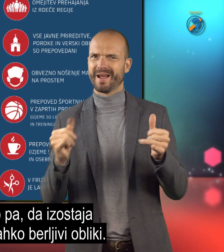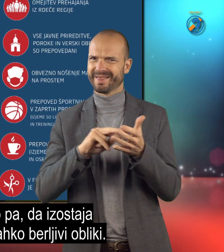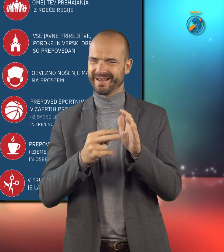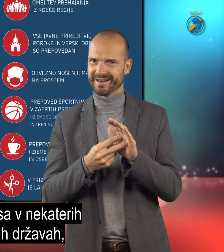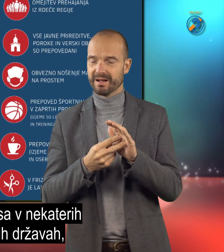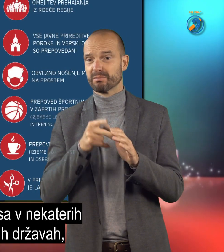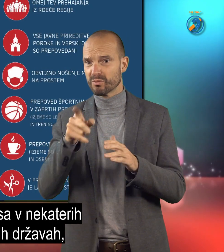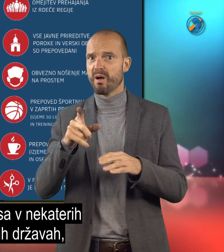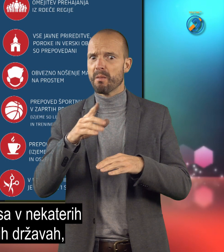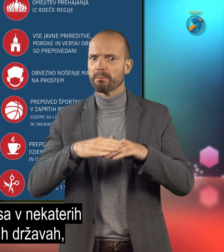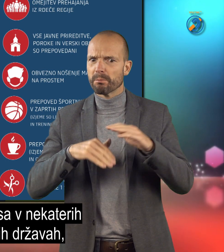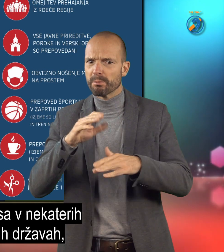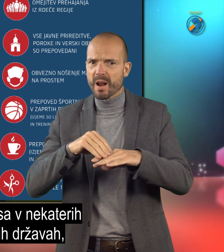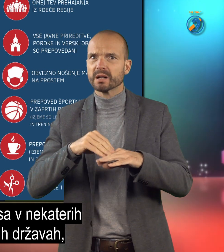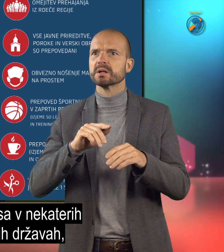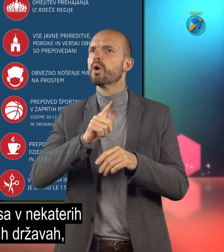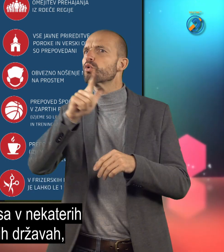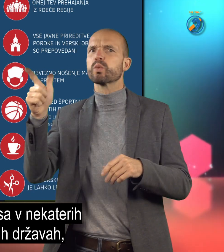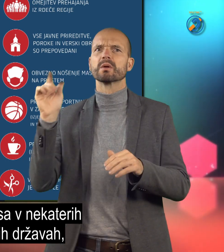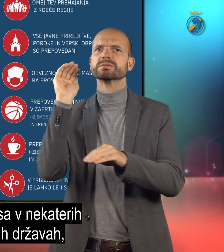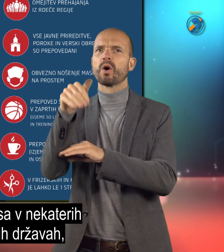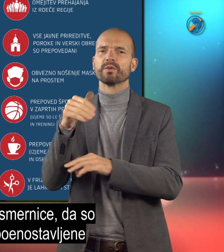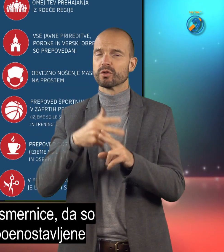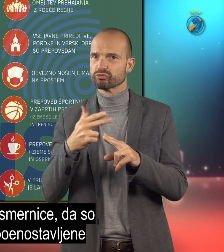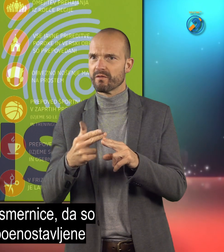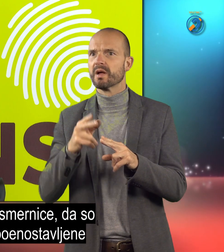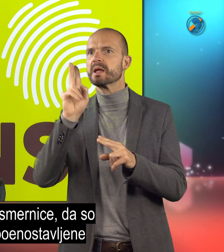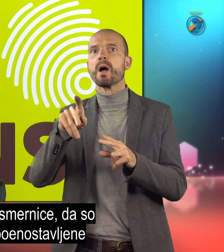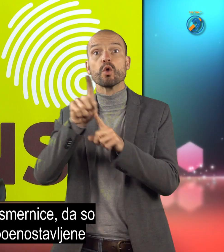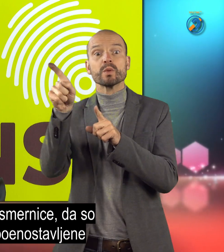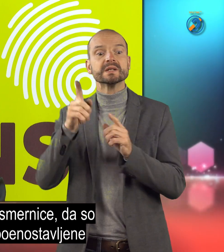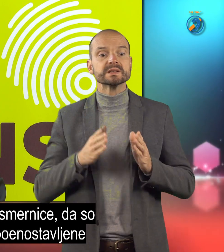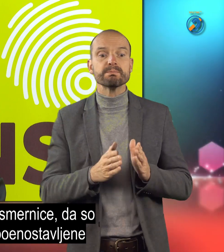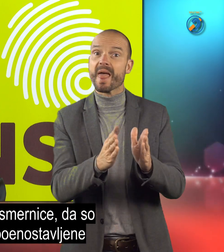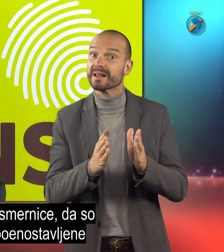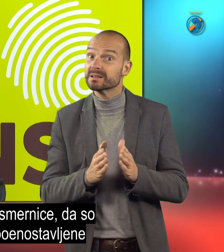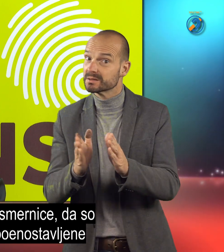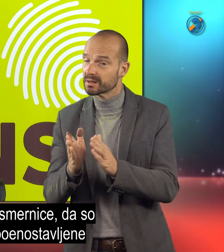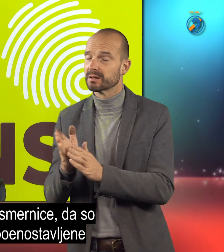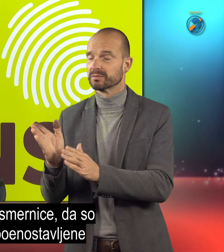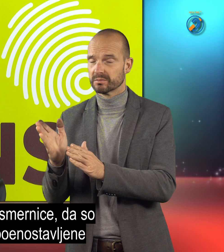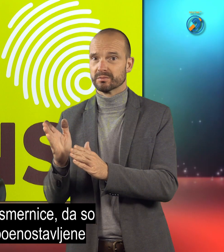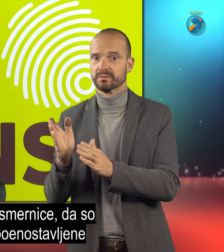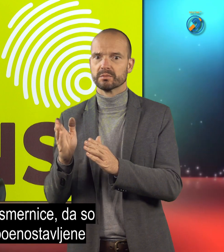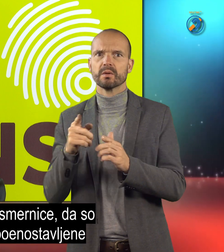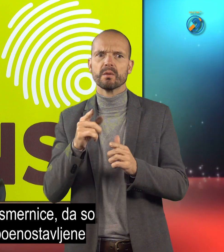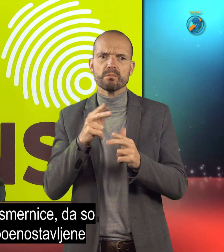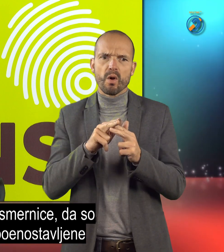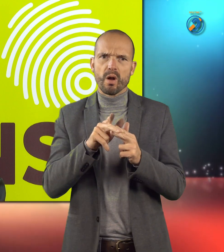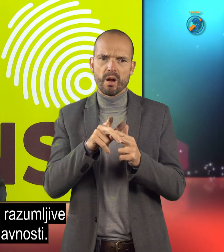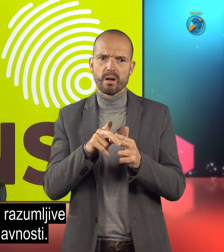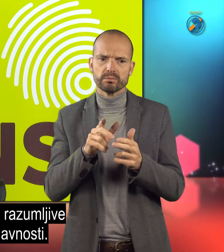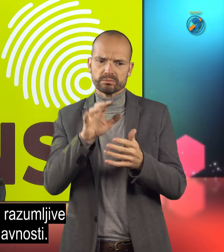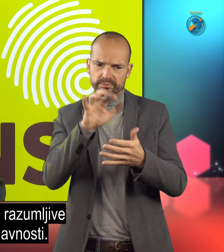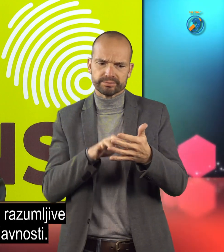obliki. To je tudi praksa v nekaterih drugih zahodnih državah, imajo tudi neke smernice, da se vse stvari poenostavljajo